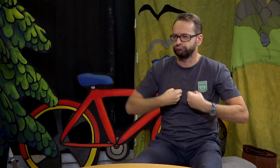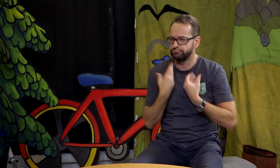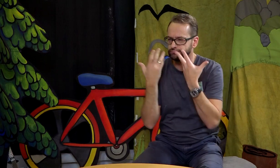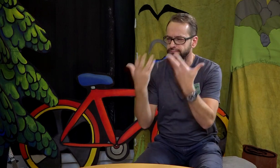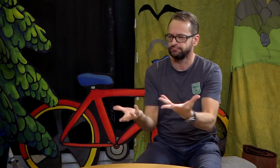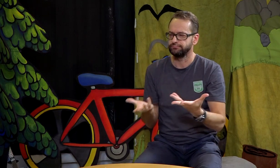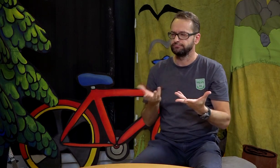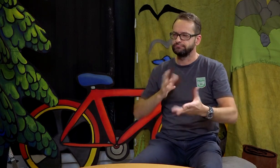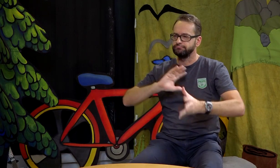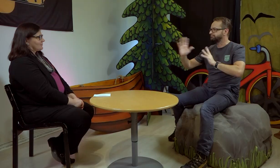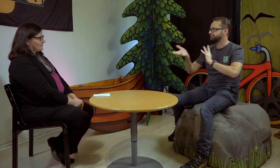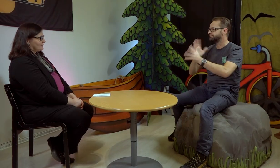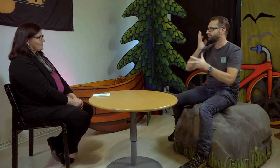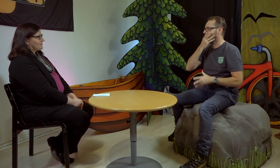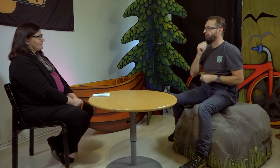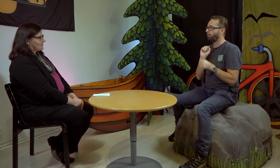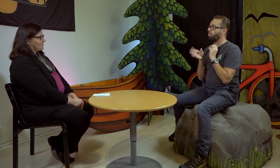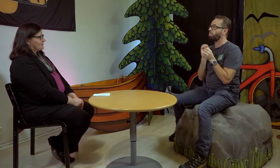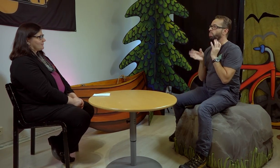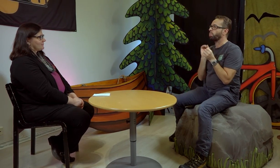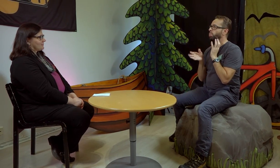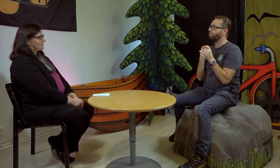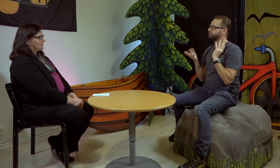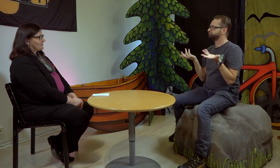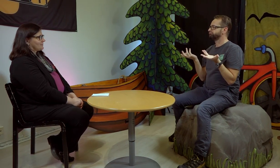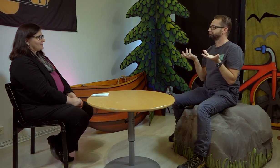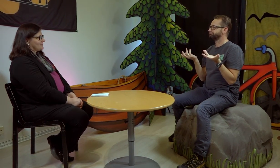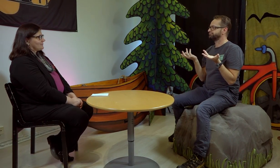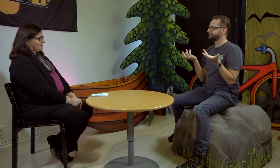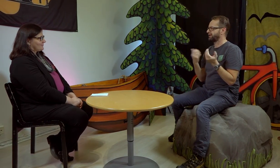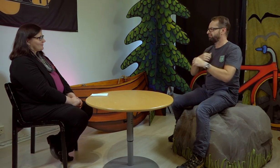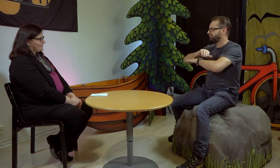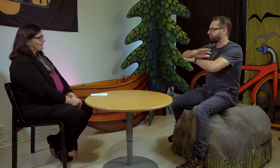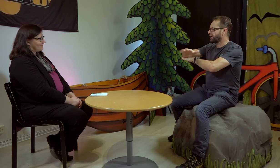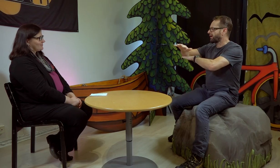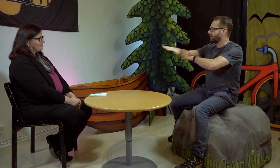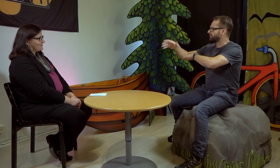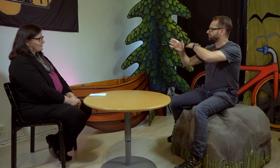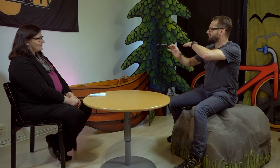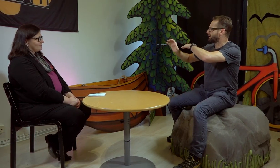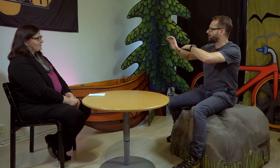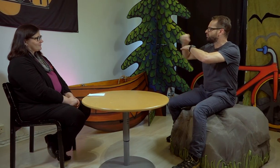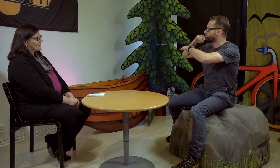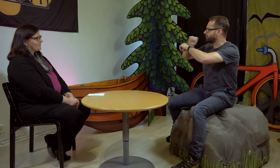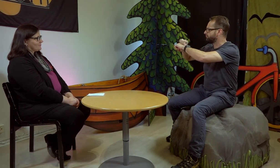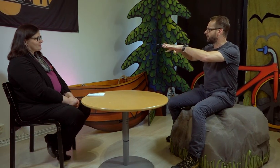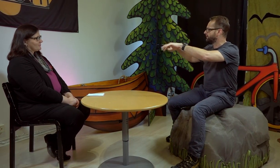on viittomakielistä tulkintaa, se on erilaista, ei se ole tämmöistä monotonista vaan, kuten meren aallot